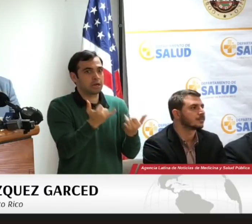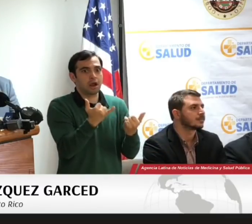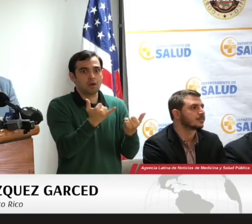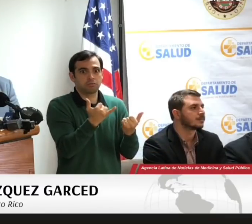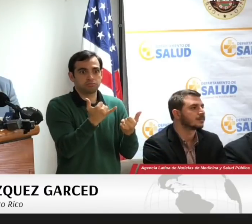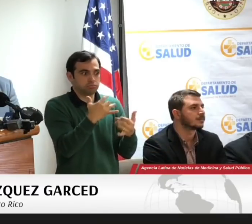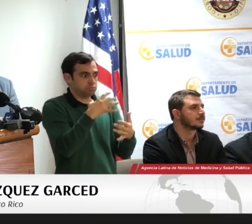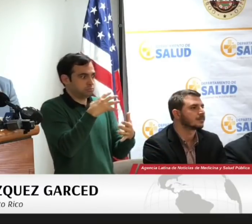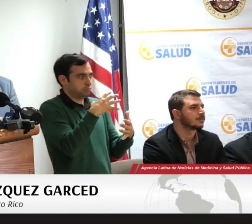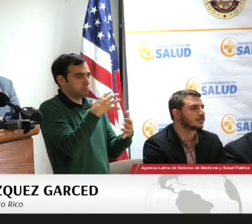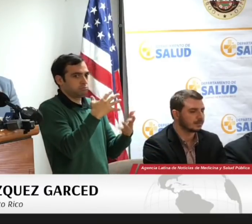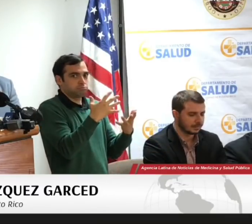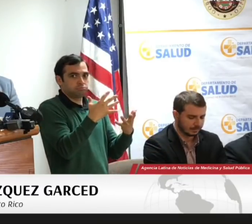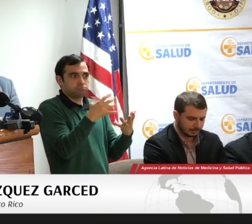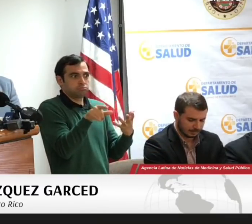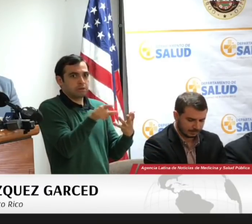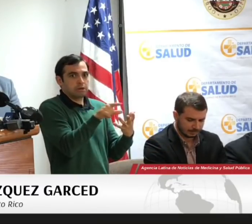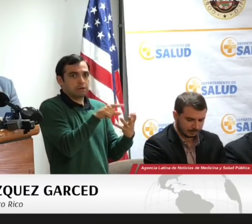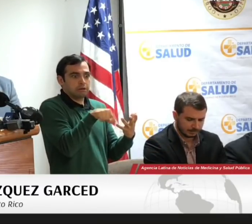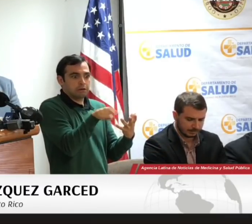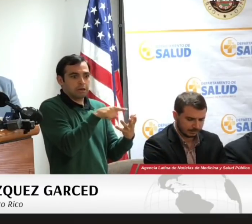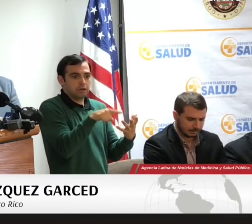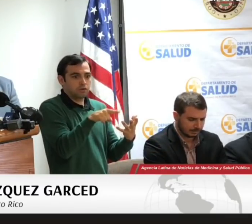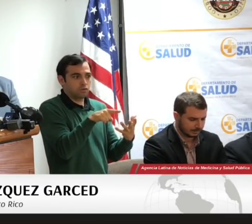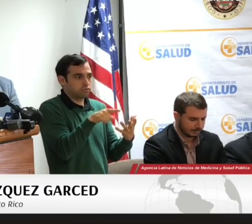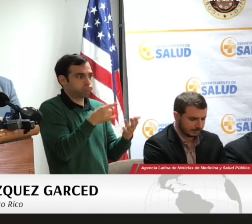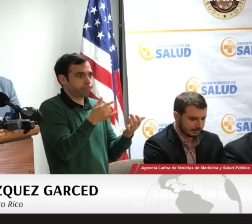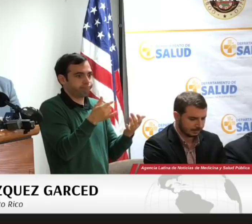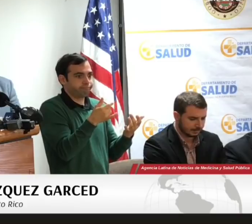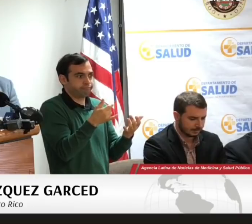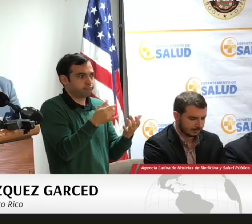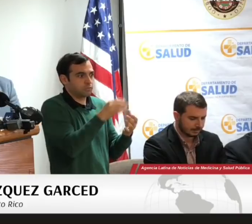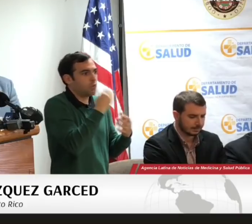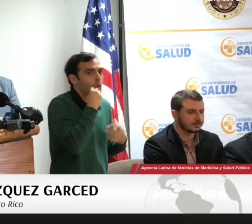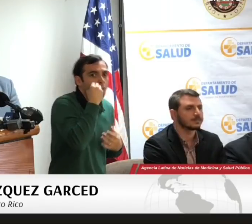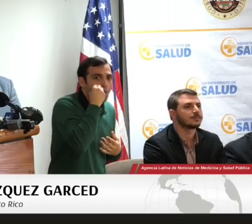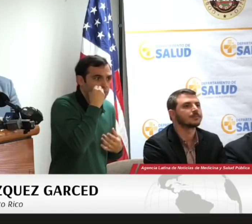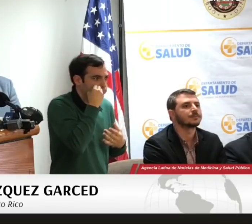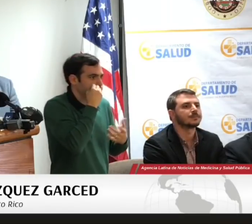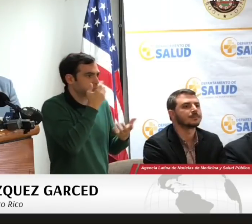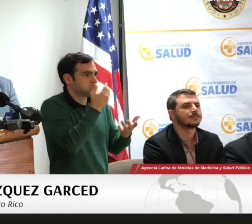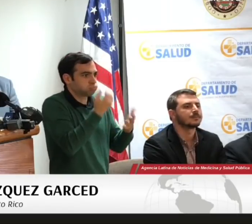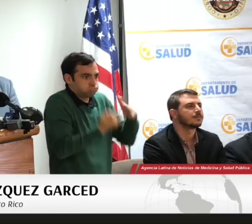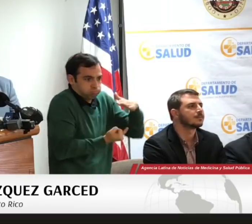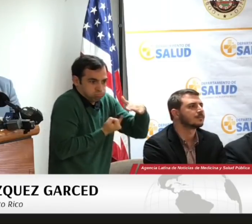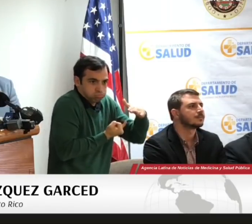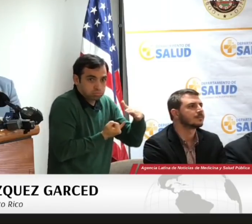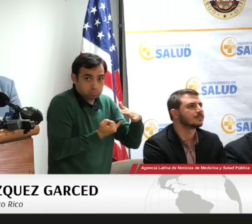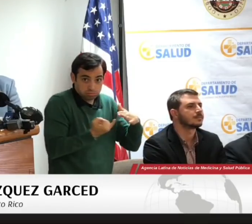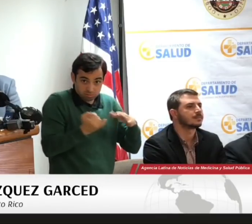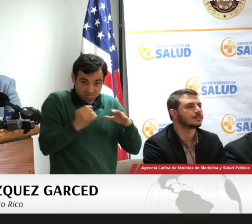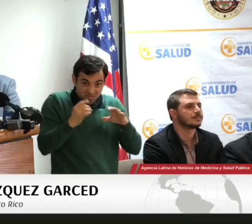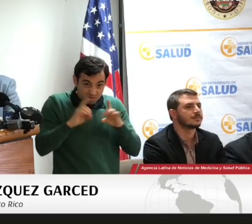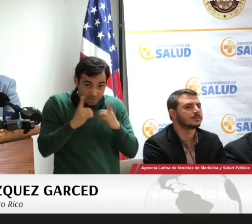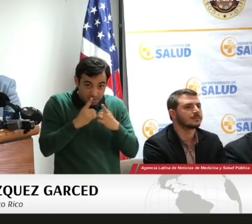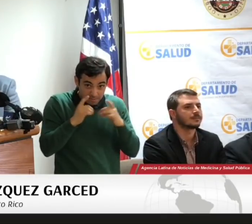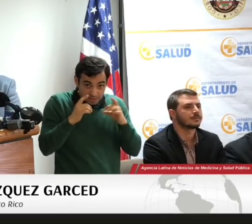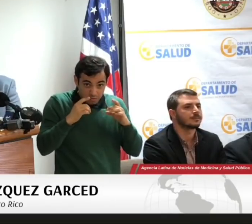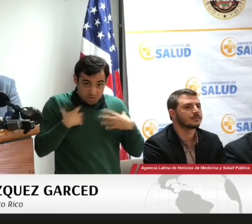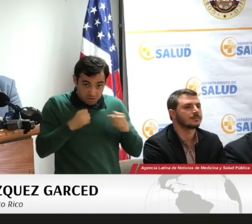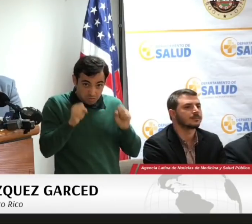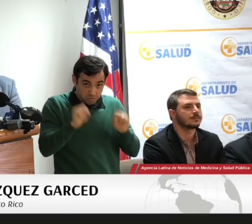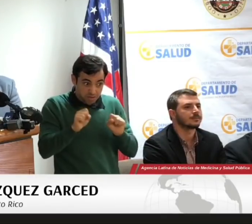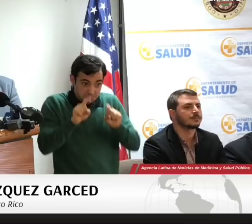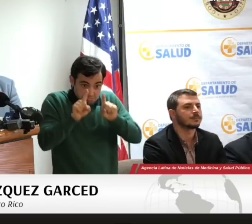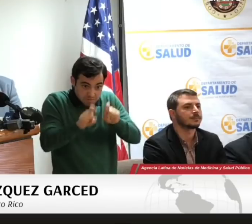momentos en un lugar físico, ¿no?, donde están, si el Departamento de Salud le puede hacer la prueba a ellos para poder determinar